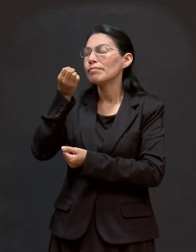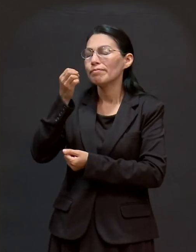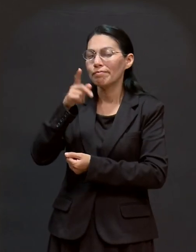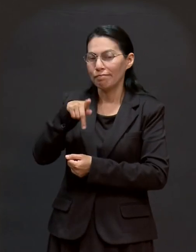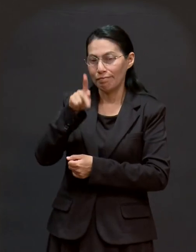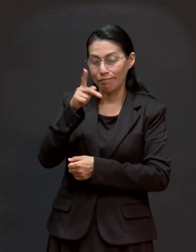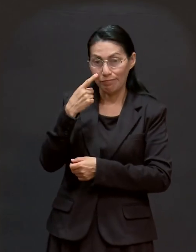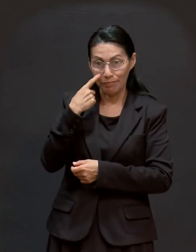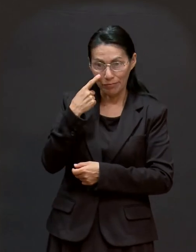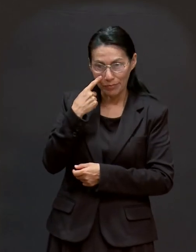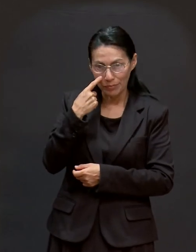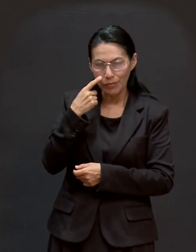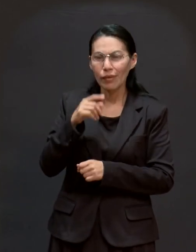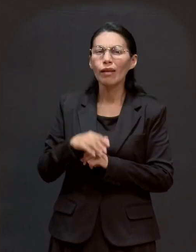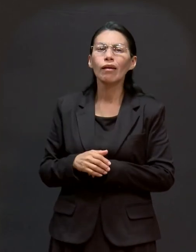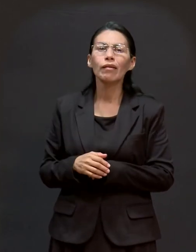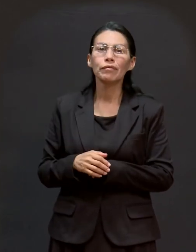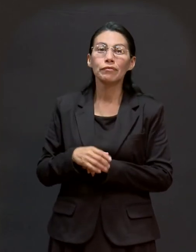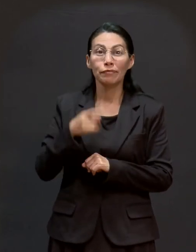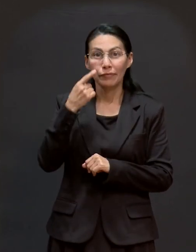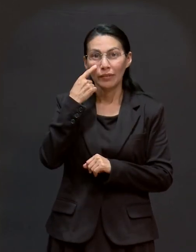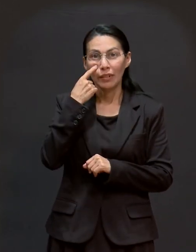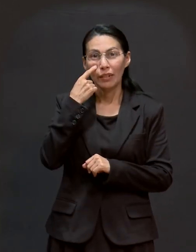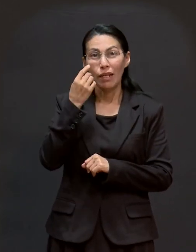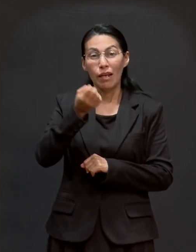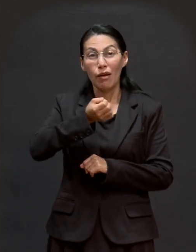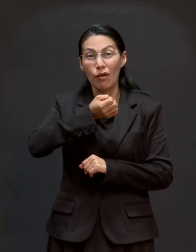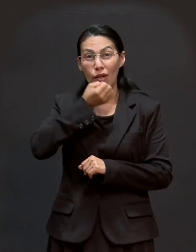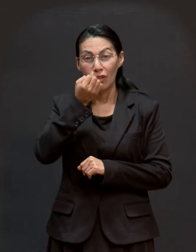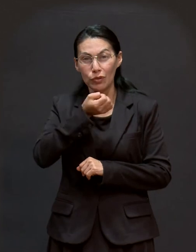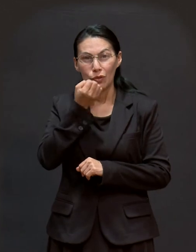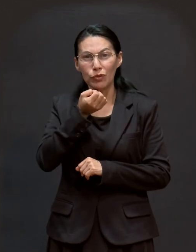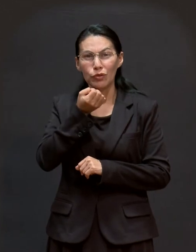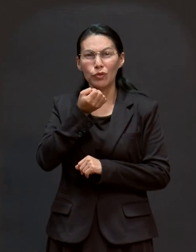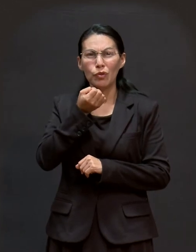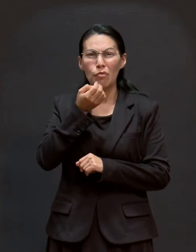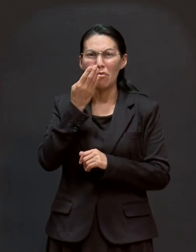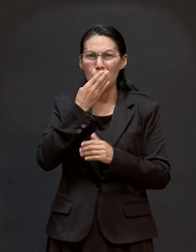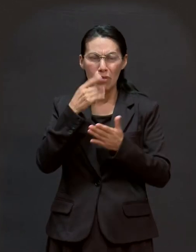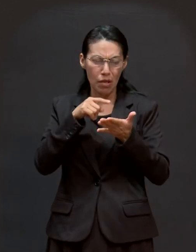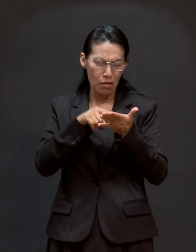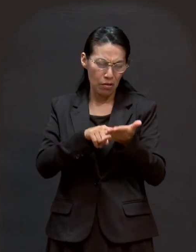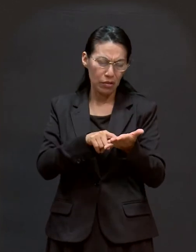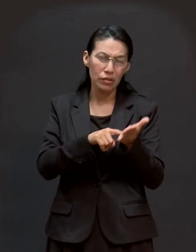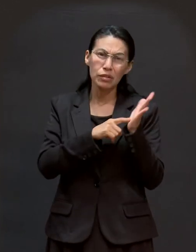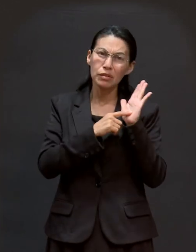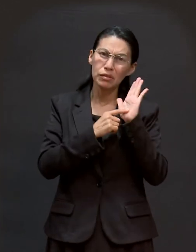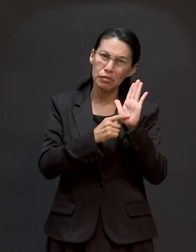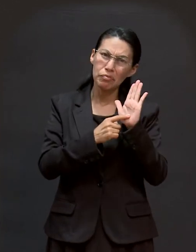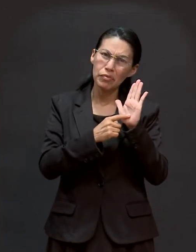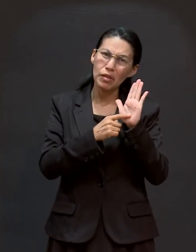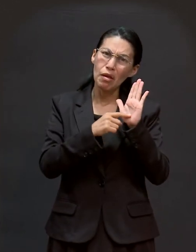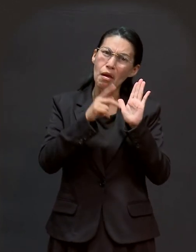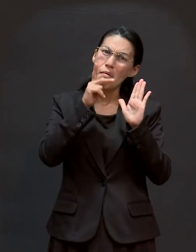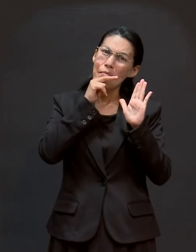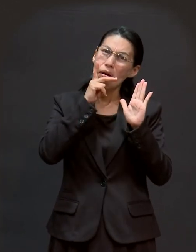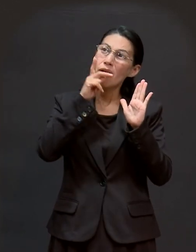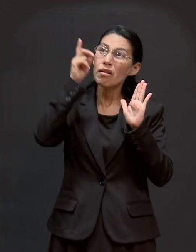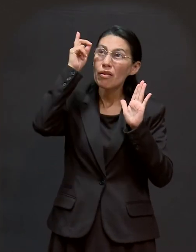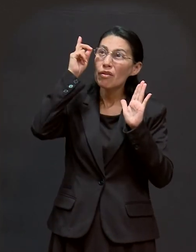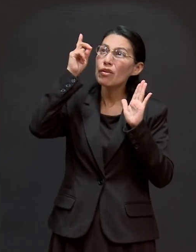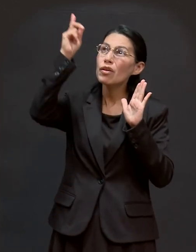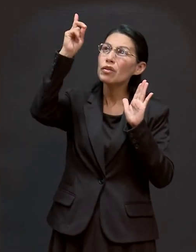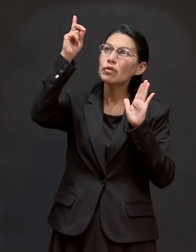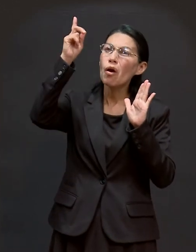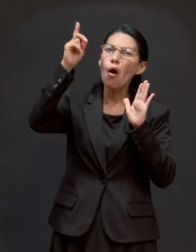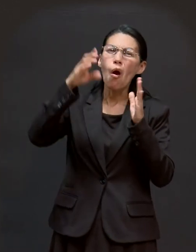todas las historias jesús termina con la declaración tu padre sabe darte